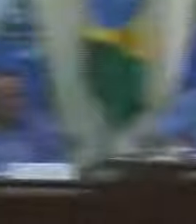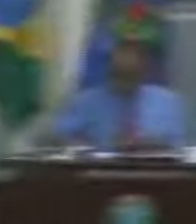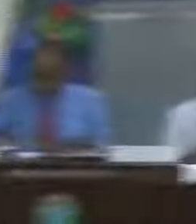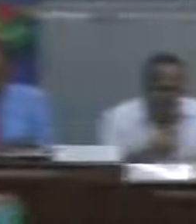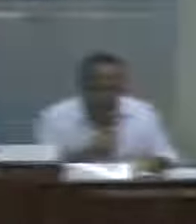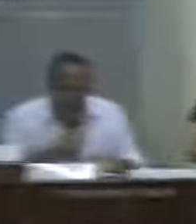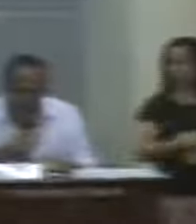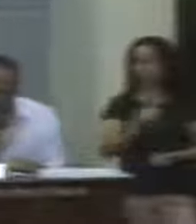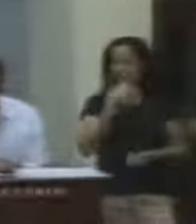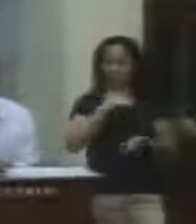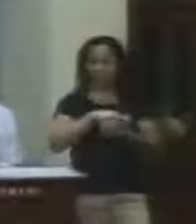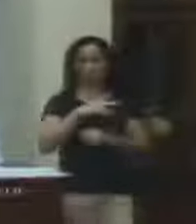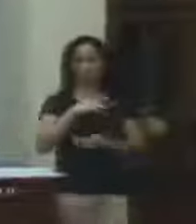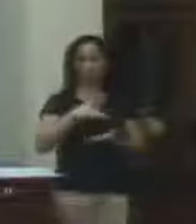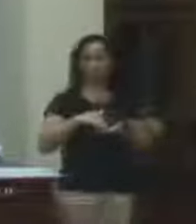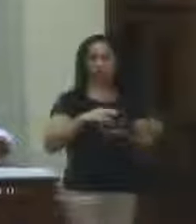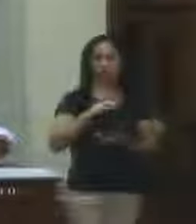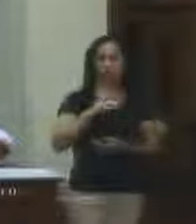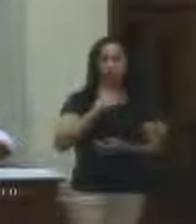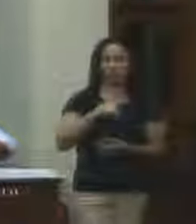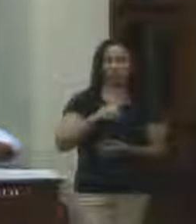noite, Rosemary.